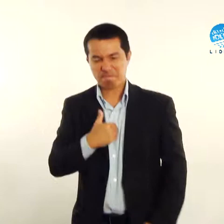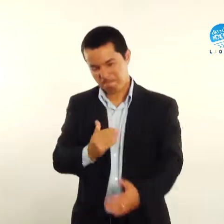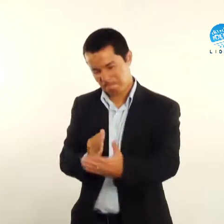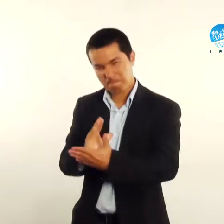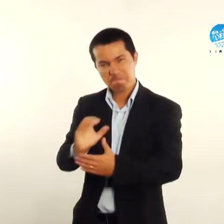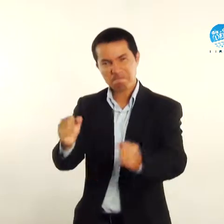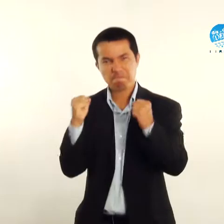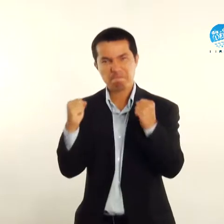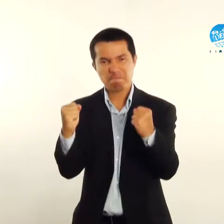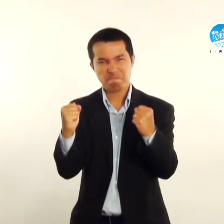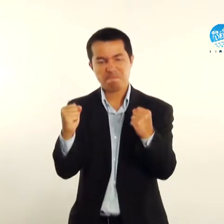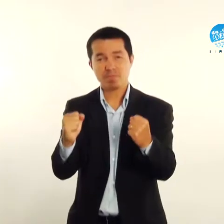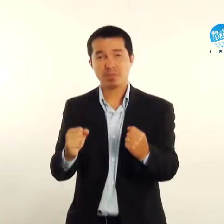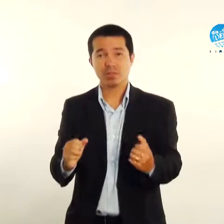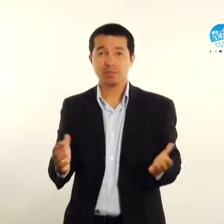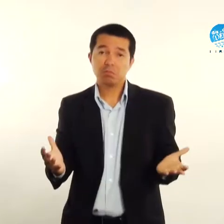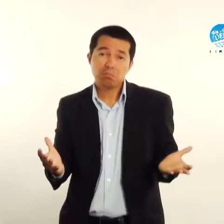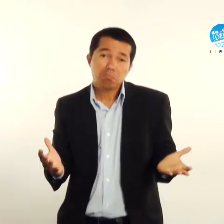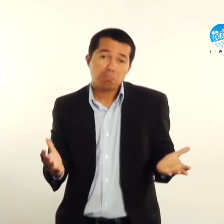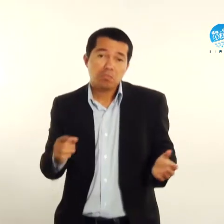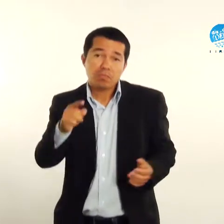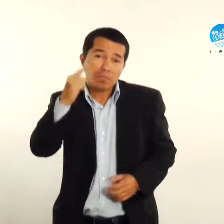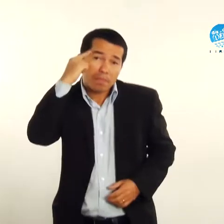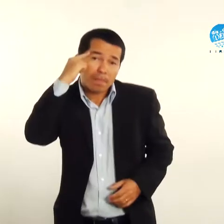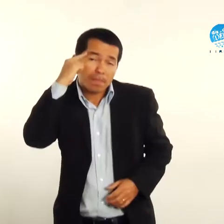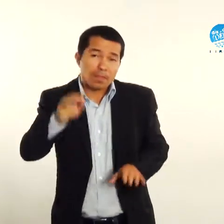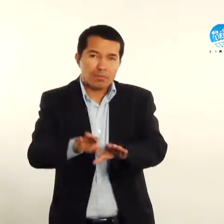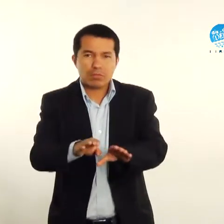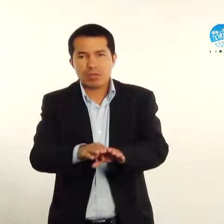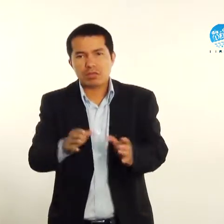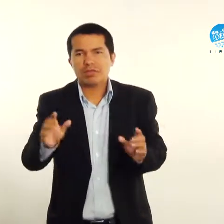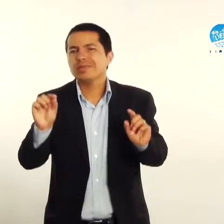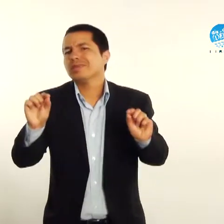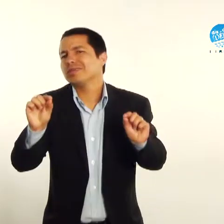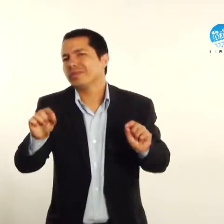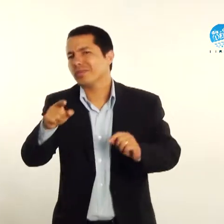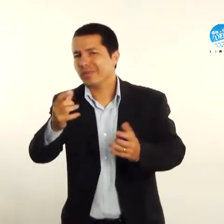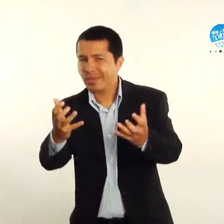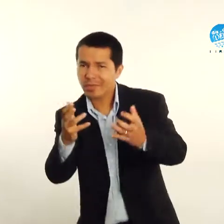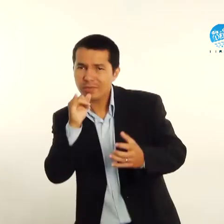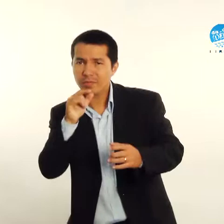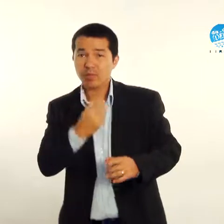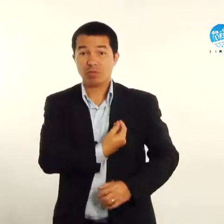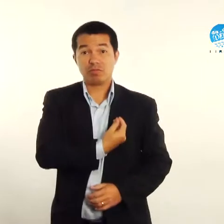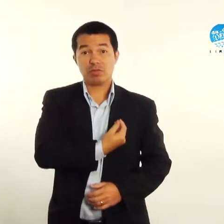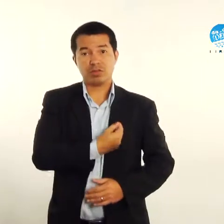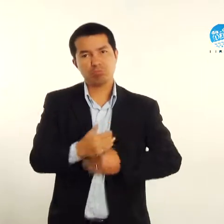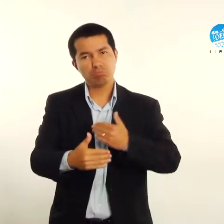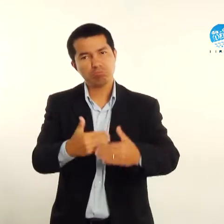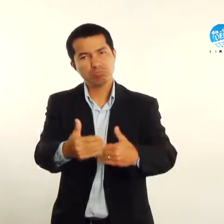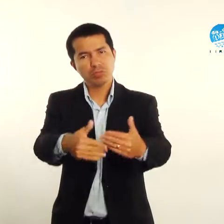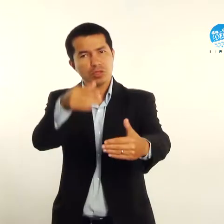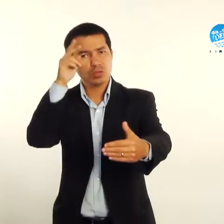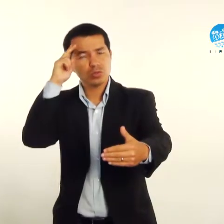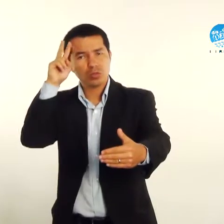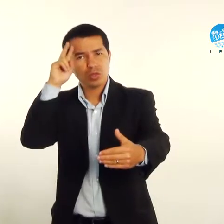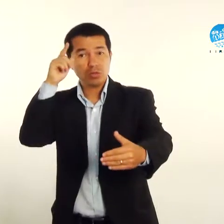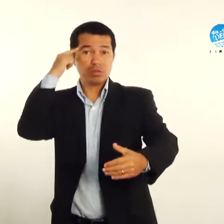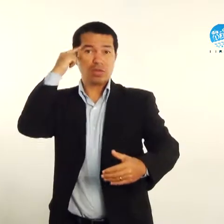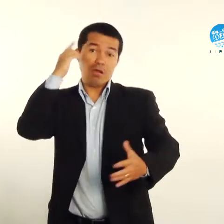você pode pensar assim: não, o maior é aquele que consegue fazer o que ele deseja fazer. Ele planeja alguma coisa, ele vai lá e